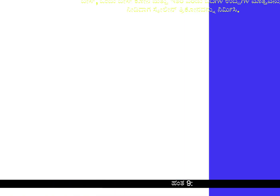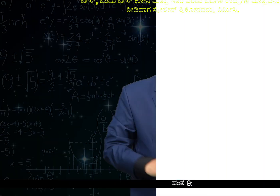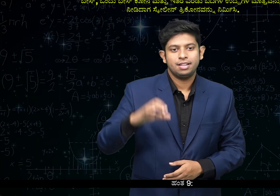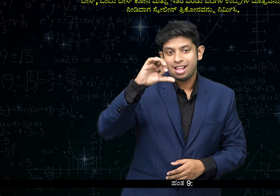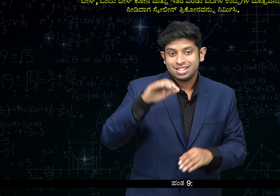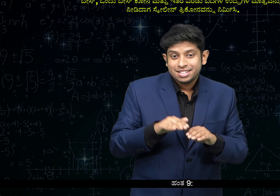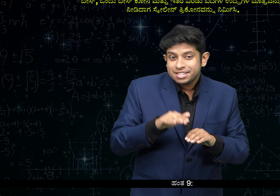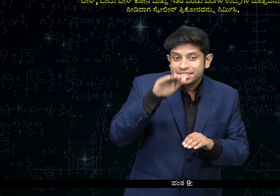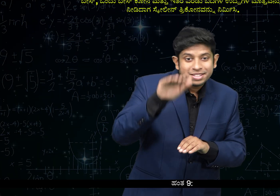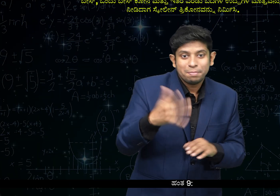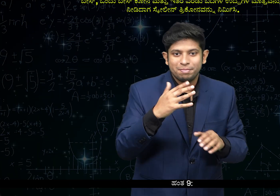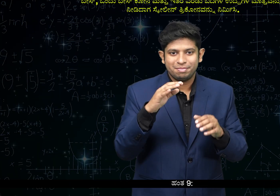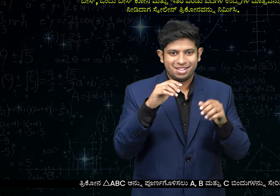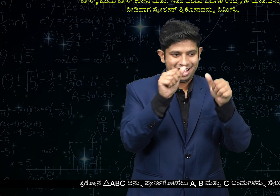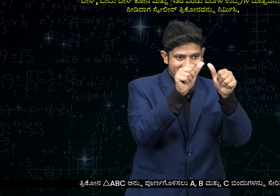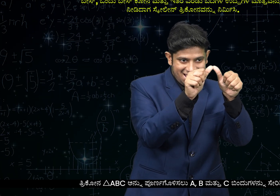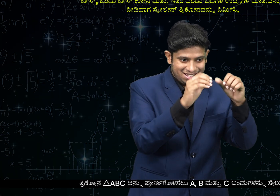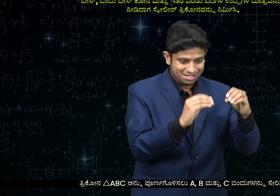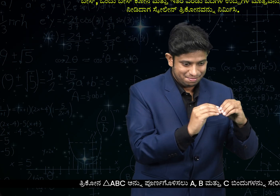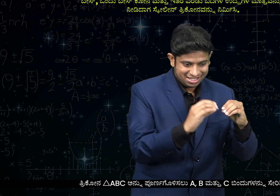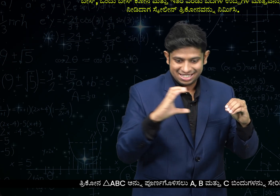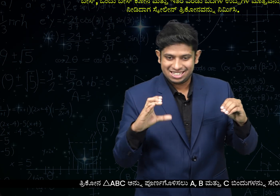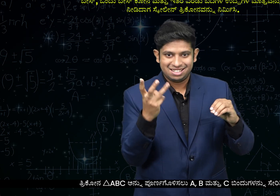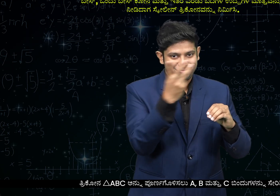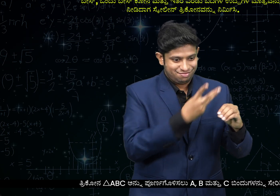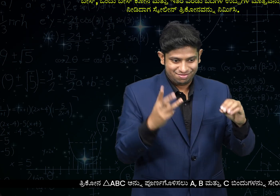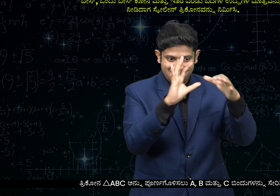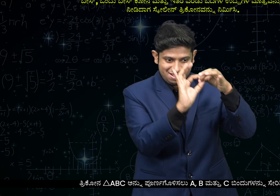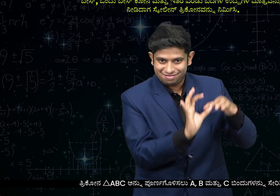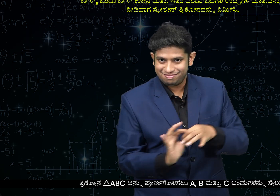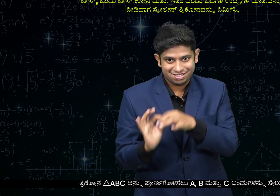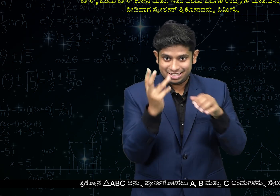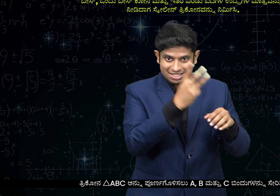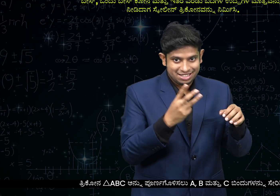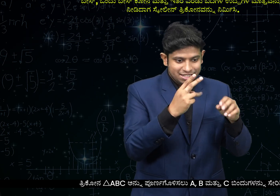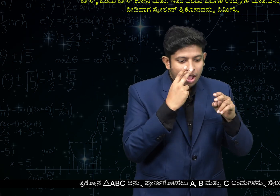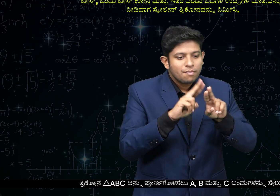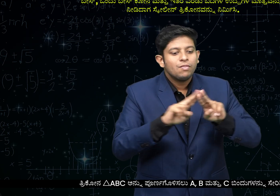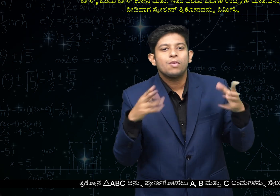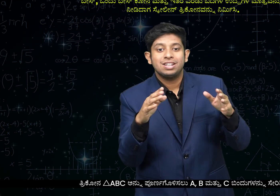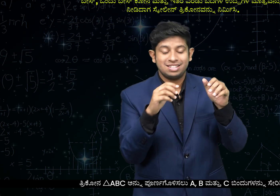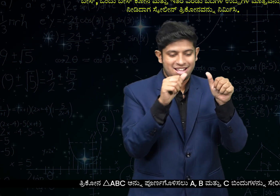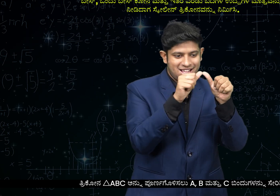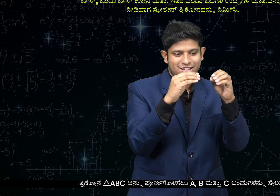ಹಂತ 9. ತ್ರಿಕೋನ ಎಬಿಸಿಯನ್ನು ಪೂರ್ಣಗೊಳಿಸಲು ಎ, ಬಿ ಮತ್ತು ಸಿ ಬಿಂದುಗಳನ್ನು